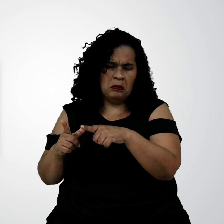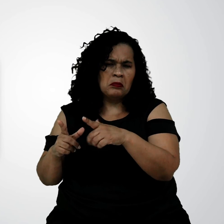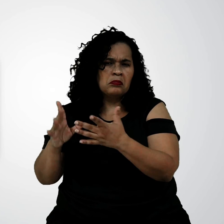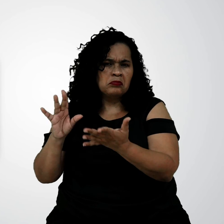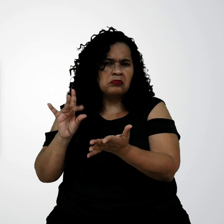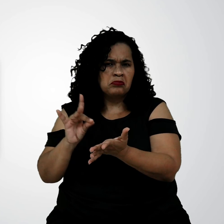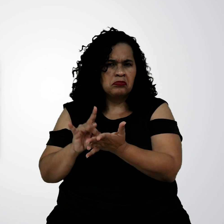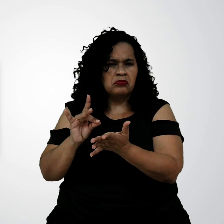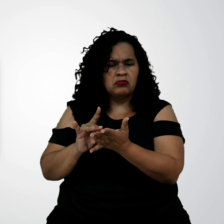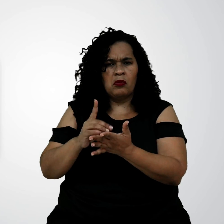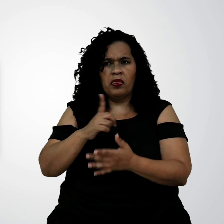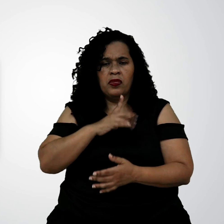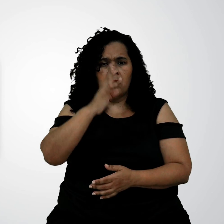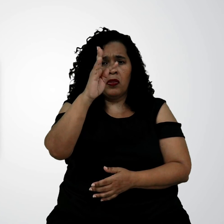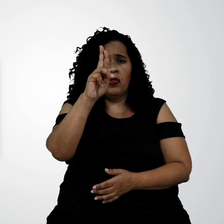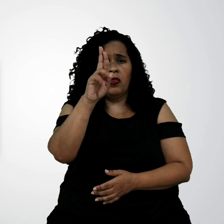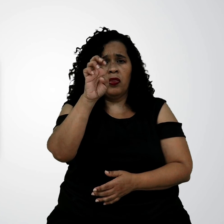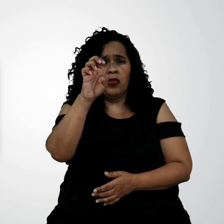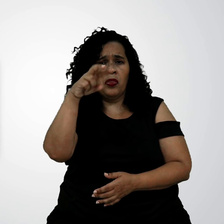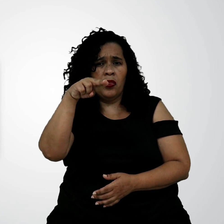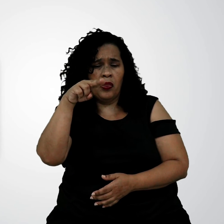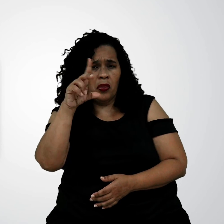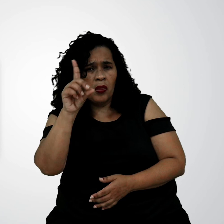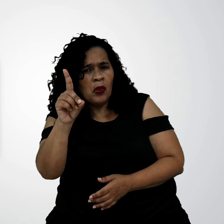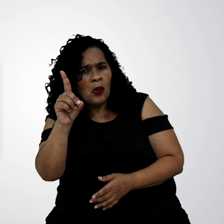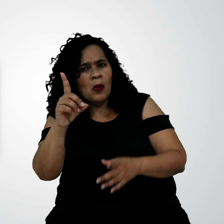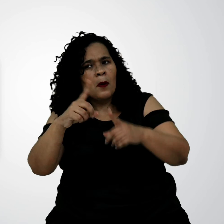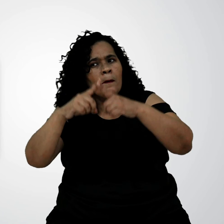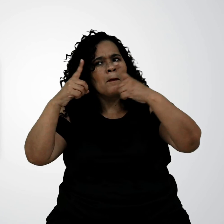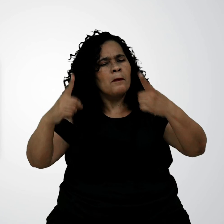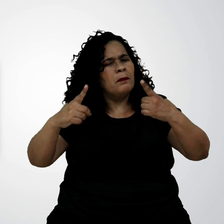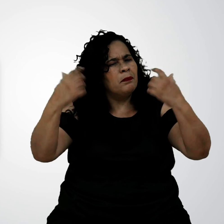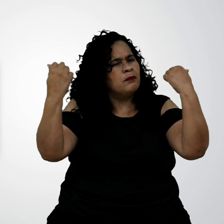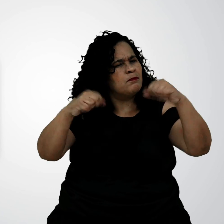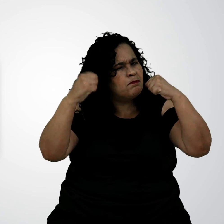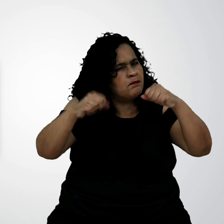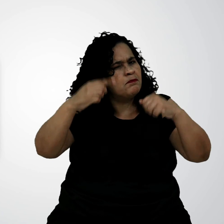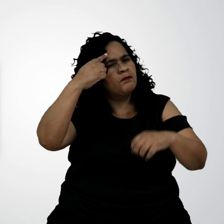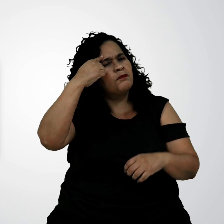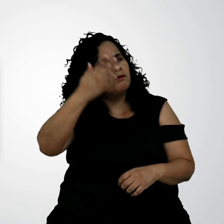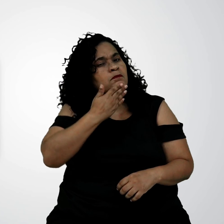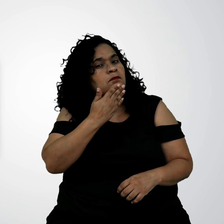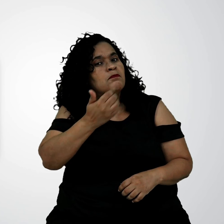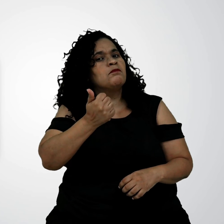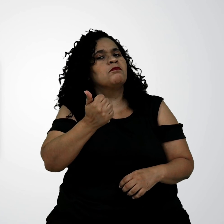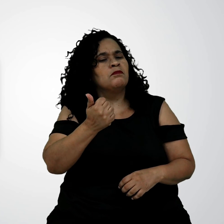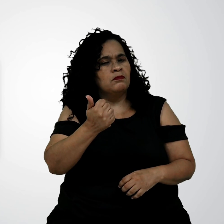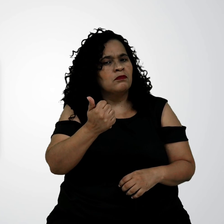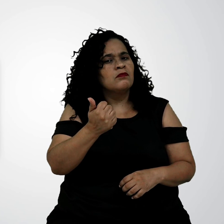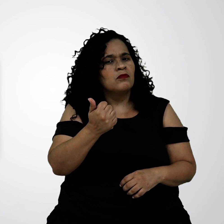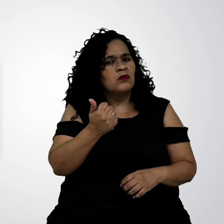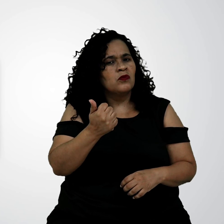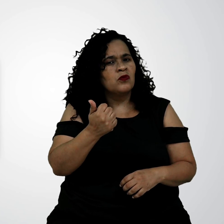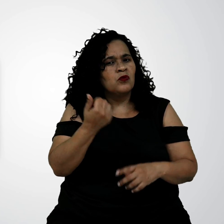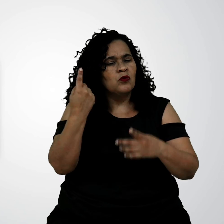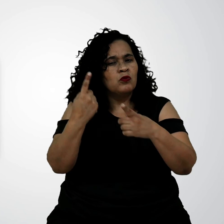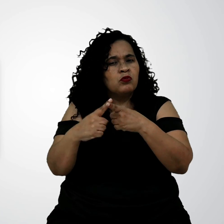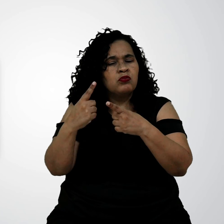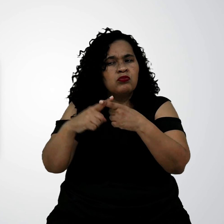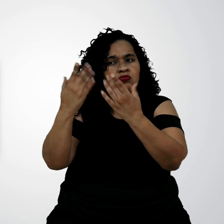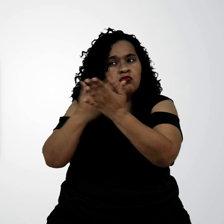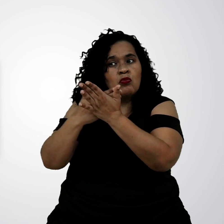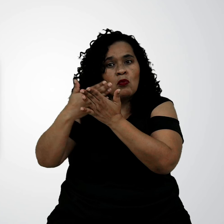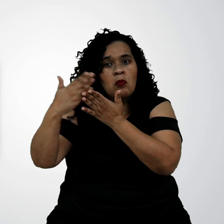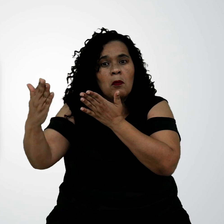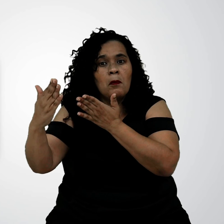traders que trabalham com isso, mas investir, pessoal, não é algo que faz você ganhar a princípio o dinheiro. Você